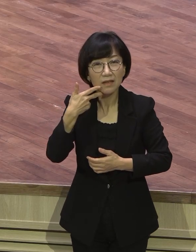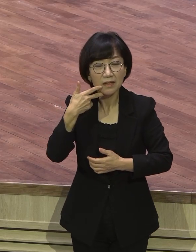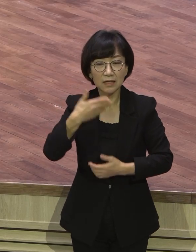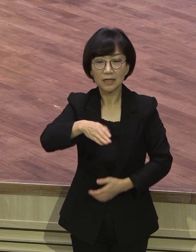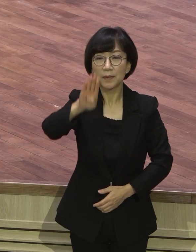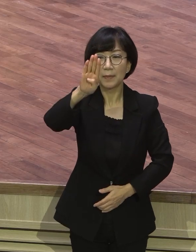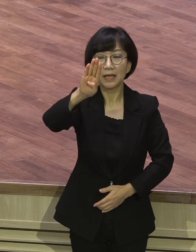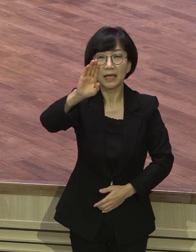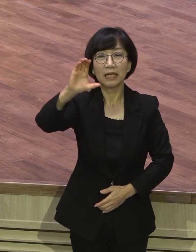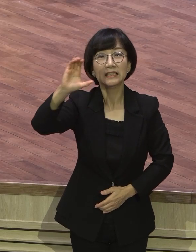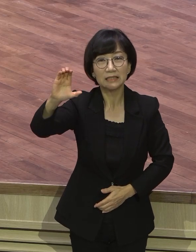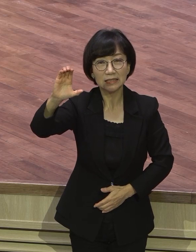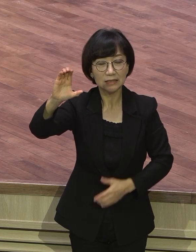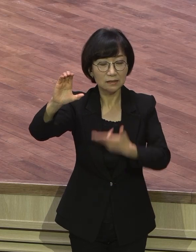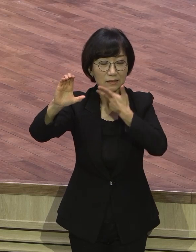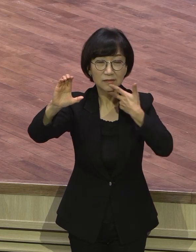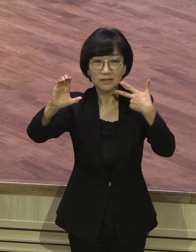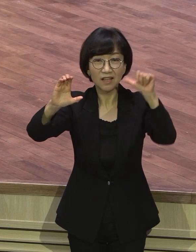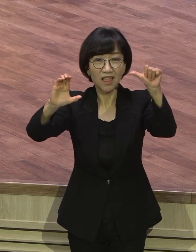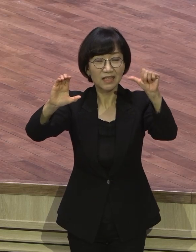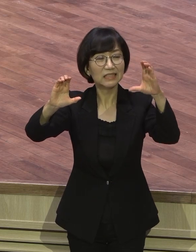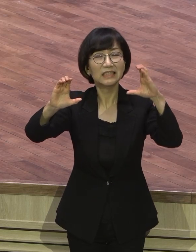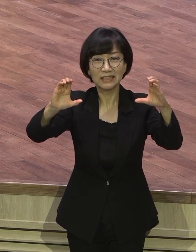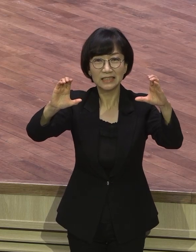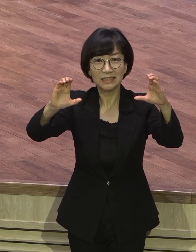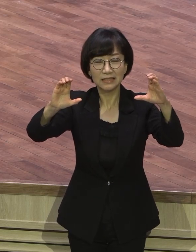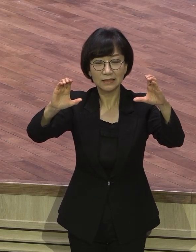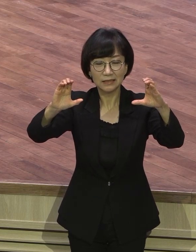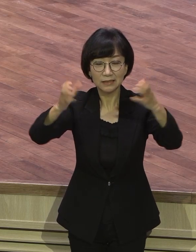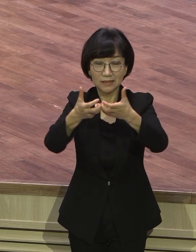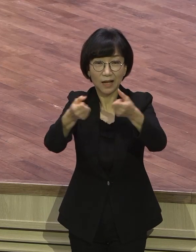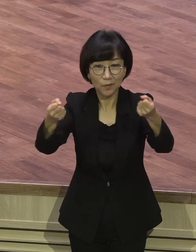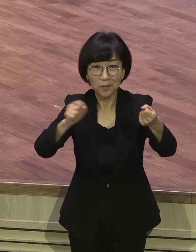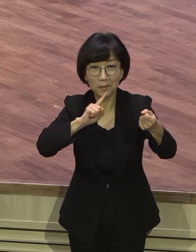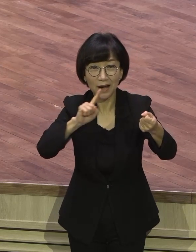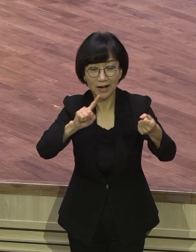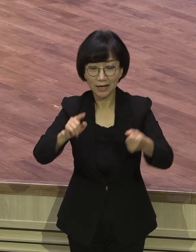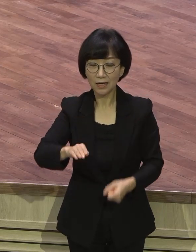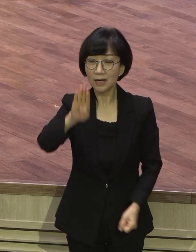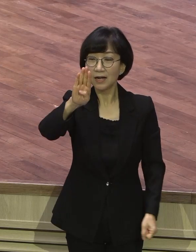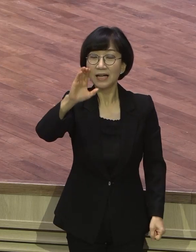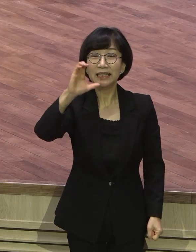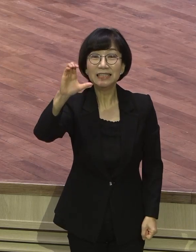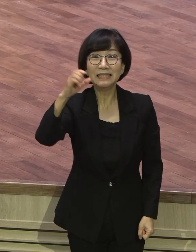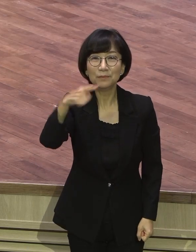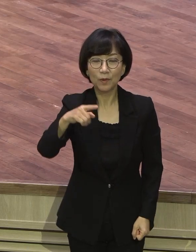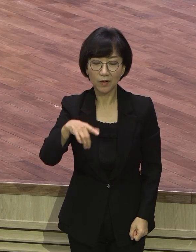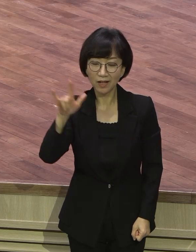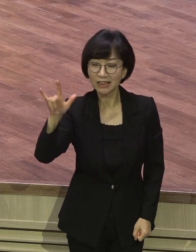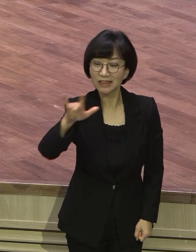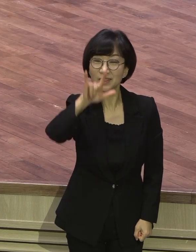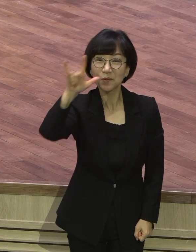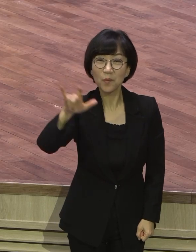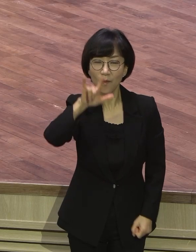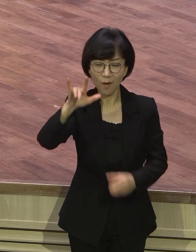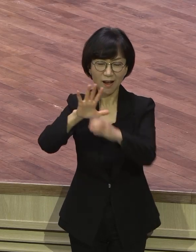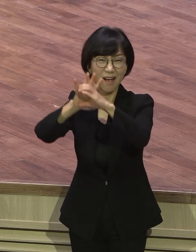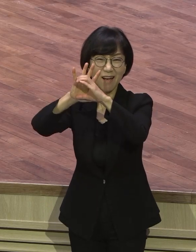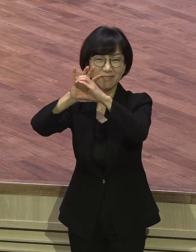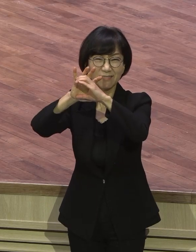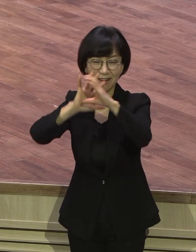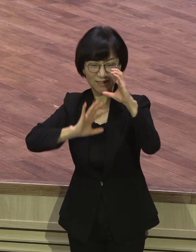그렇게 BC와 AC로 나누어진다 그렇게 말했습니다. BC는 코로나 이전에